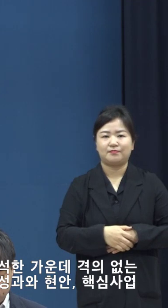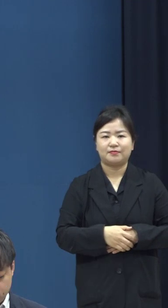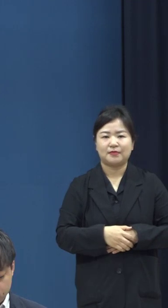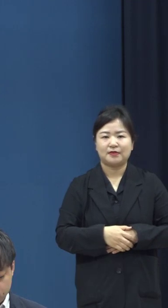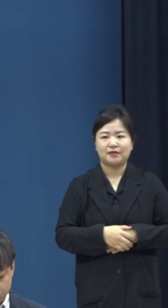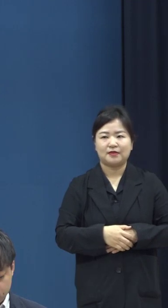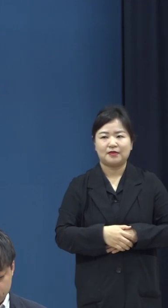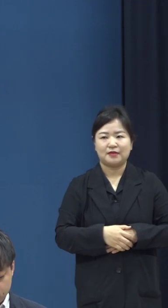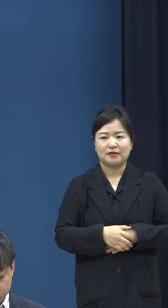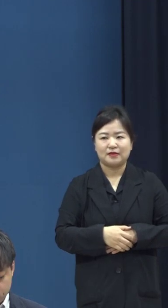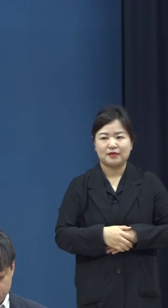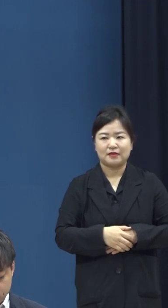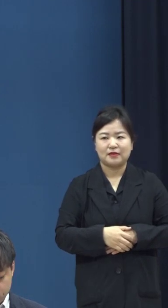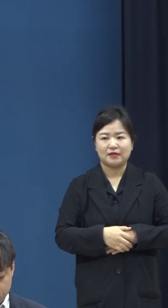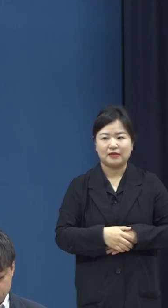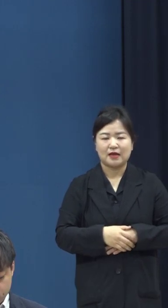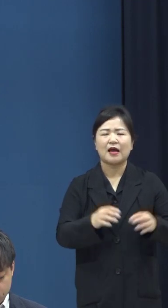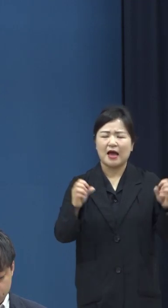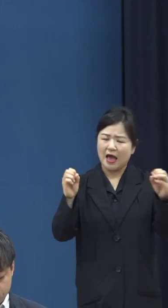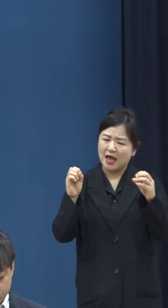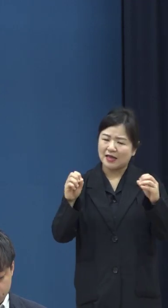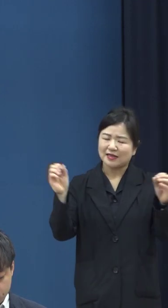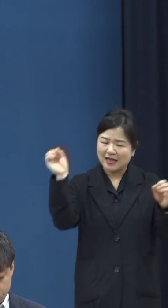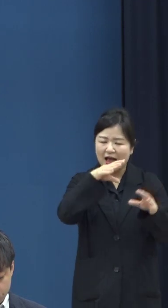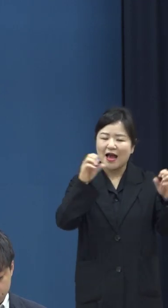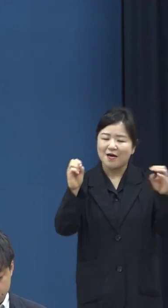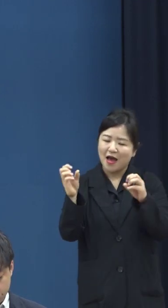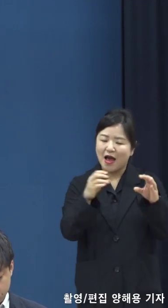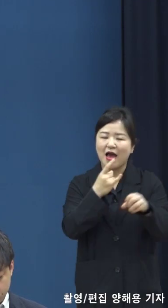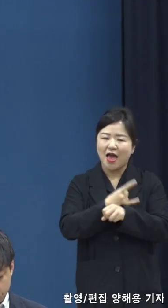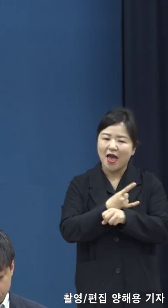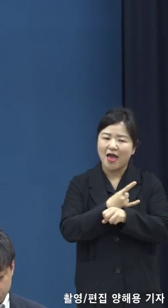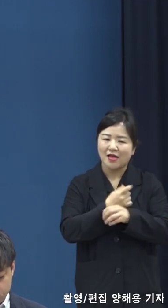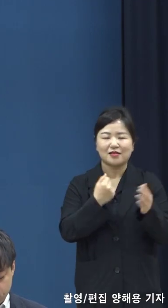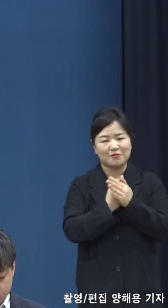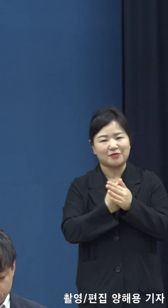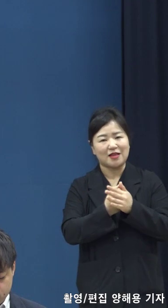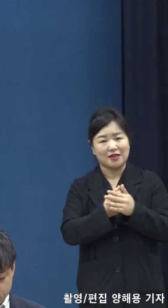그냥 개별적으로 그냥 간단하니까 앉아서 이렇게 대화하는 식으로